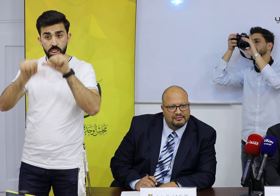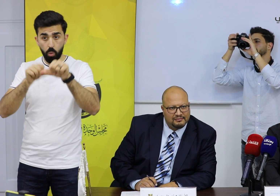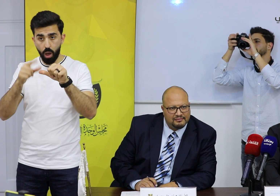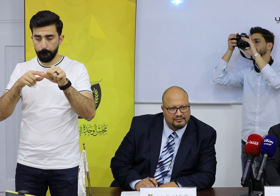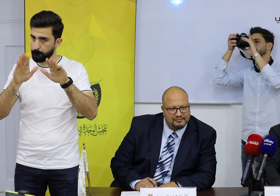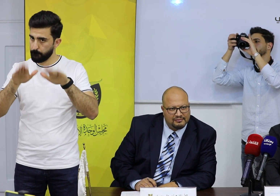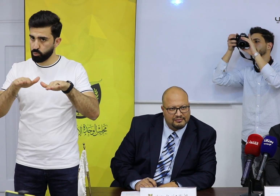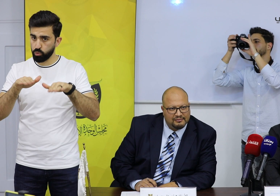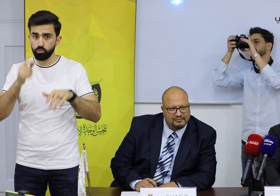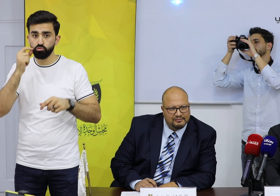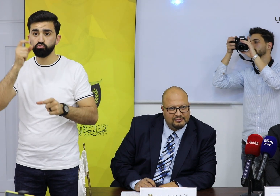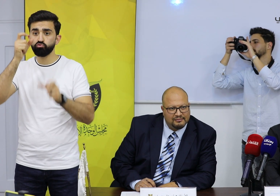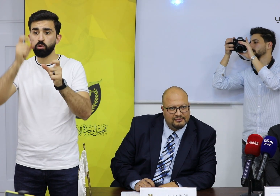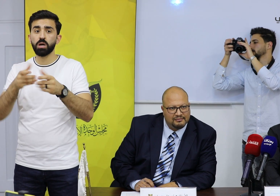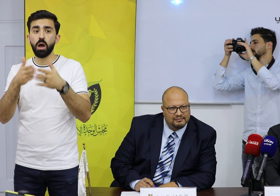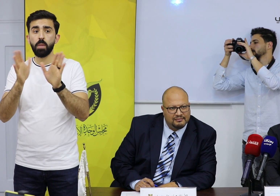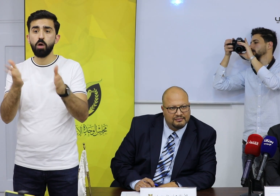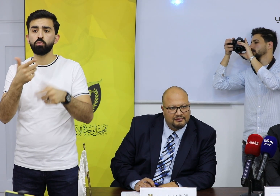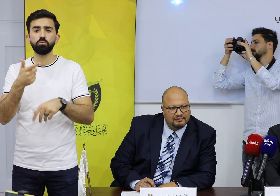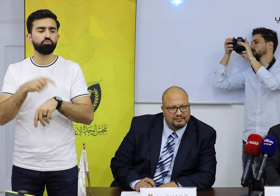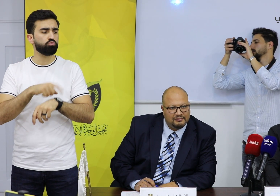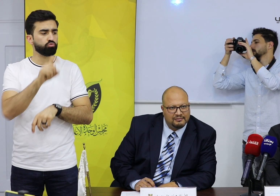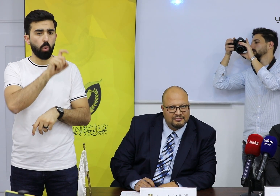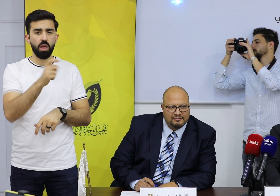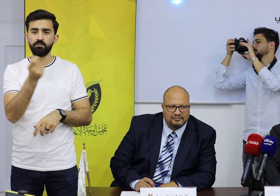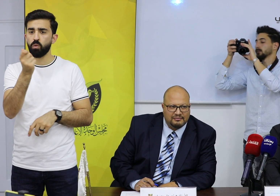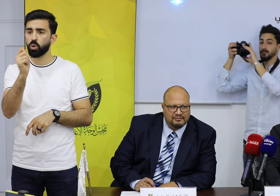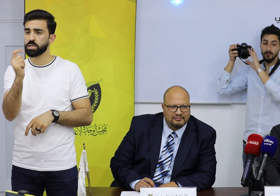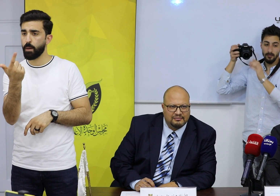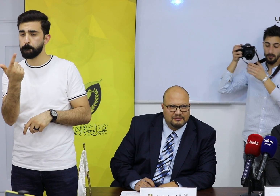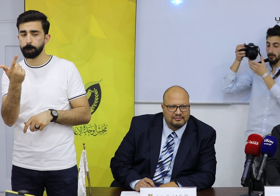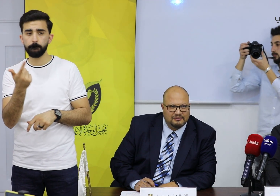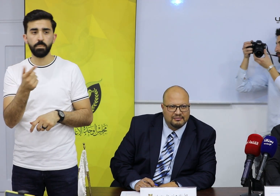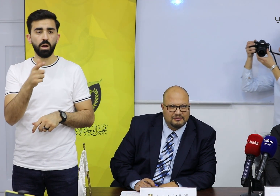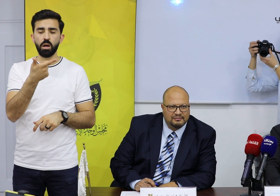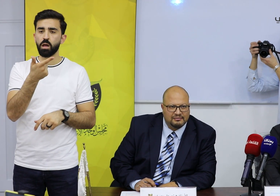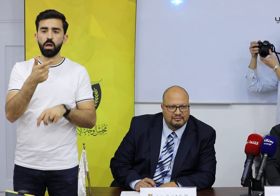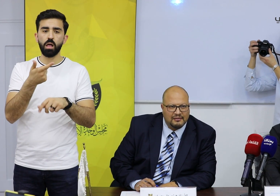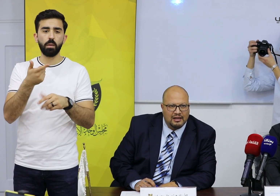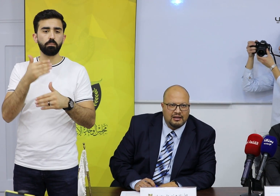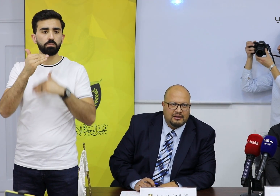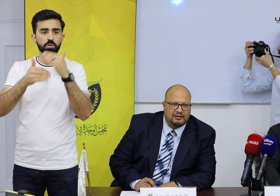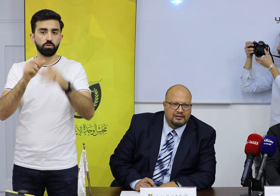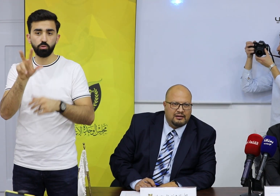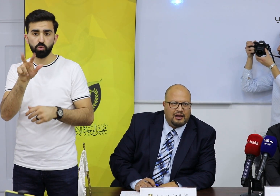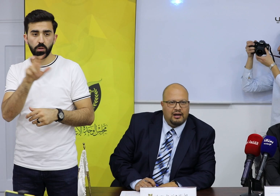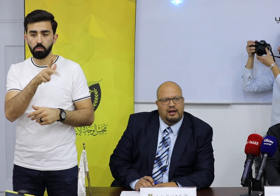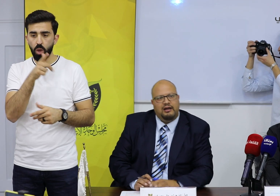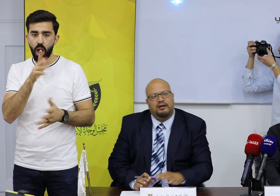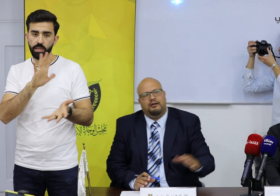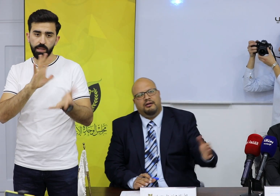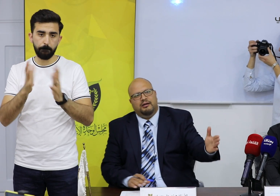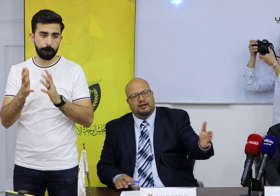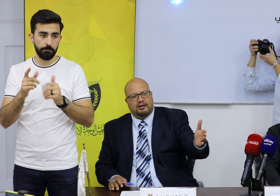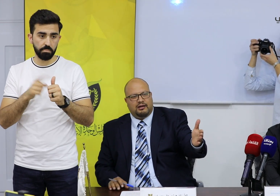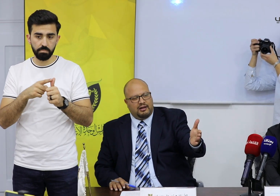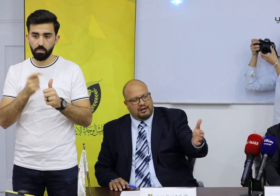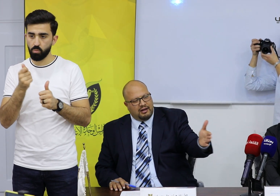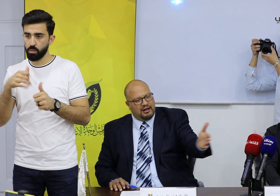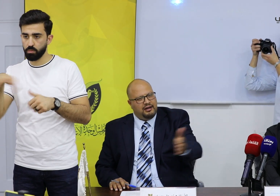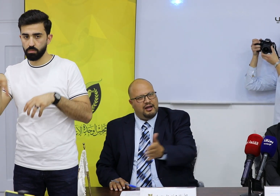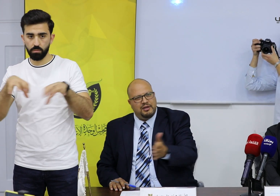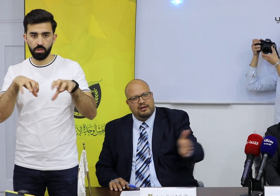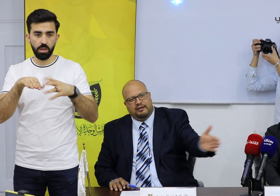واي شخص بيحب ياخذ اي دوره حسب اي دوره. طبعا هلا كل دوره لها مده معينه، لها كوست